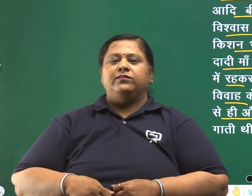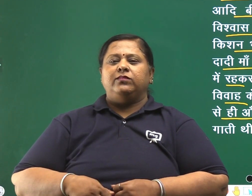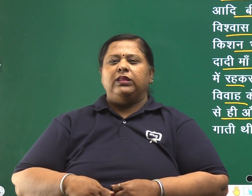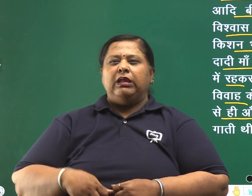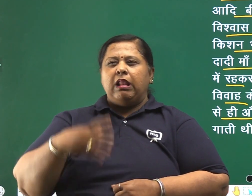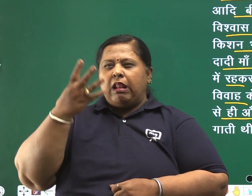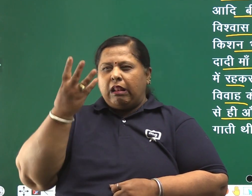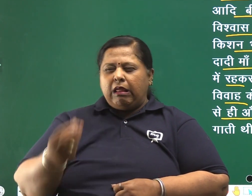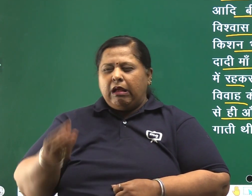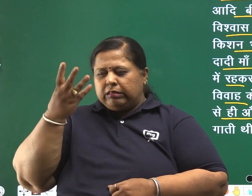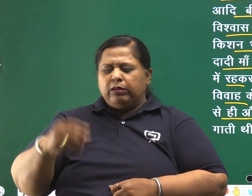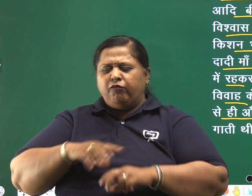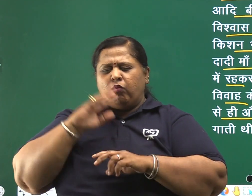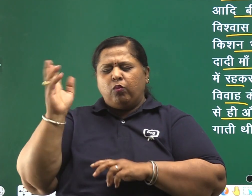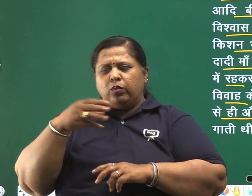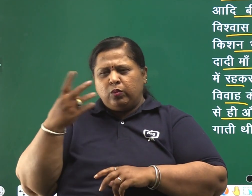रात भर